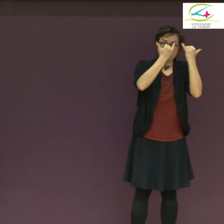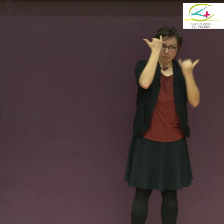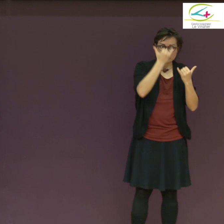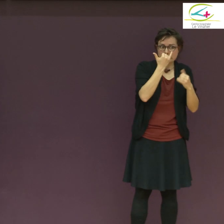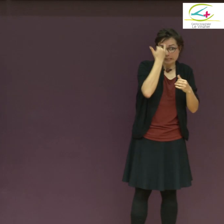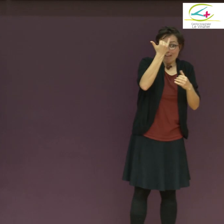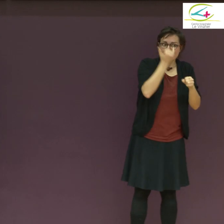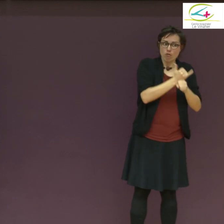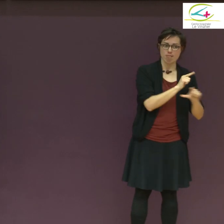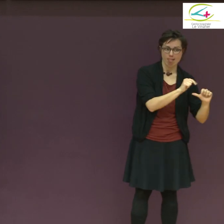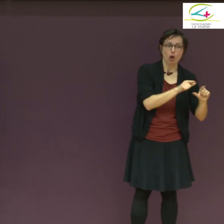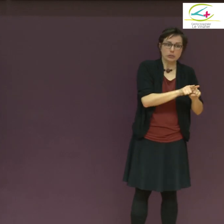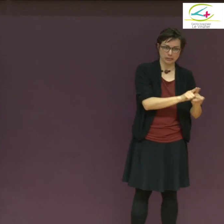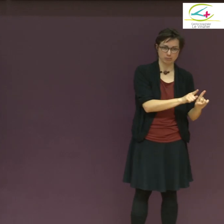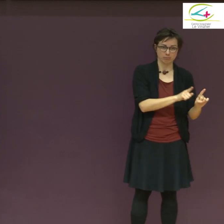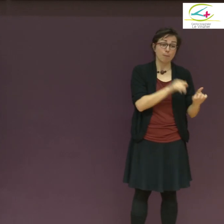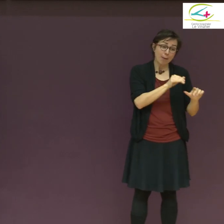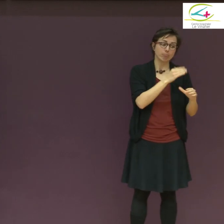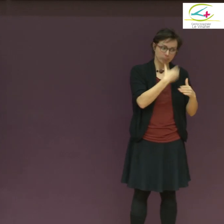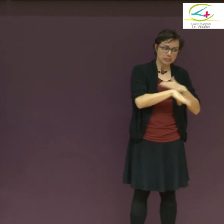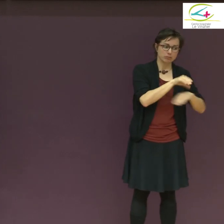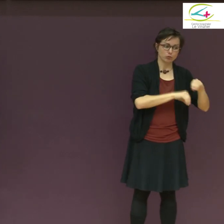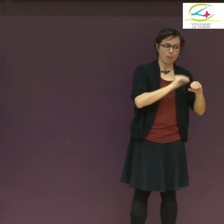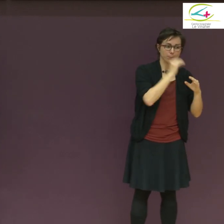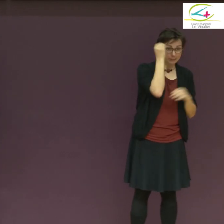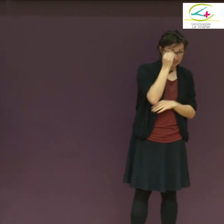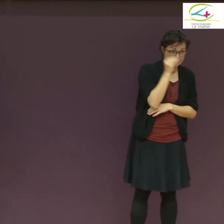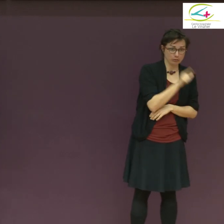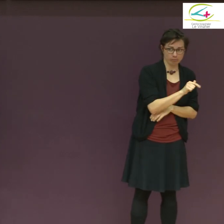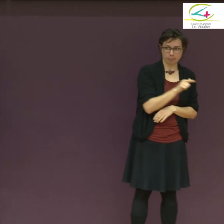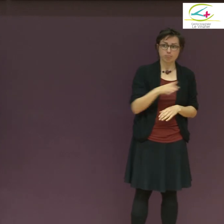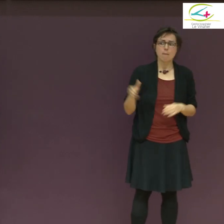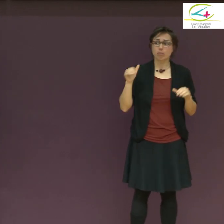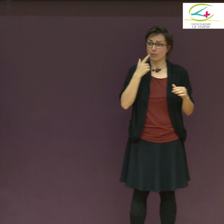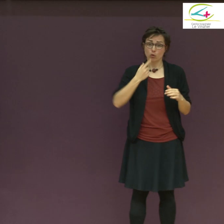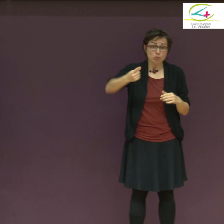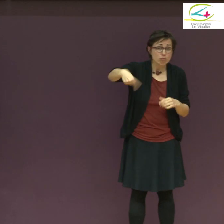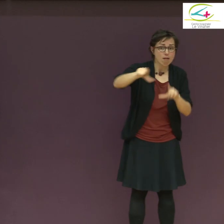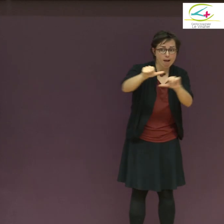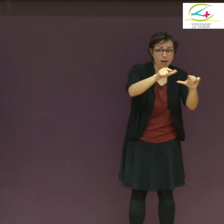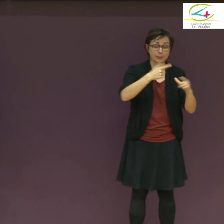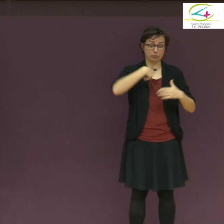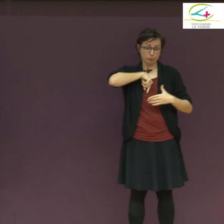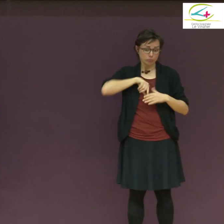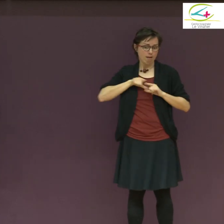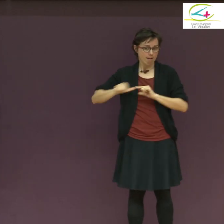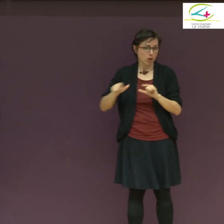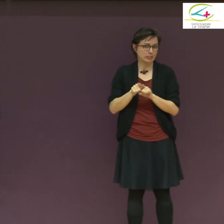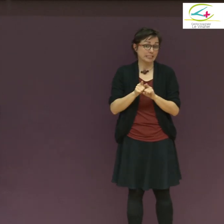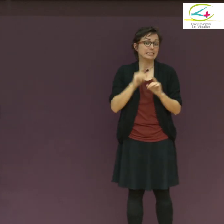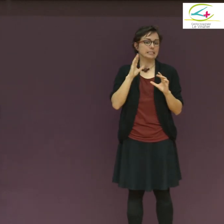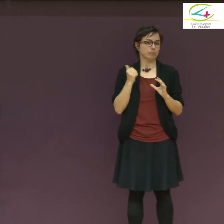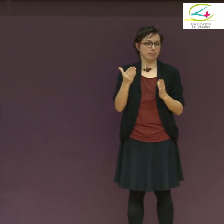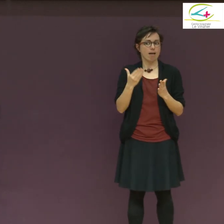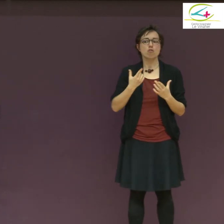ces idées-là, elles sont très ancré parmi vous, parmi nous, et c'est contre ces idées-là,